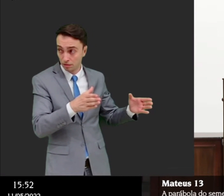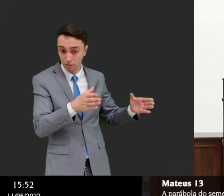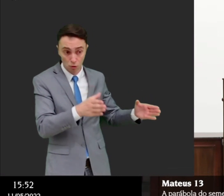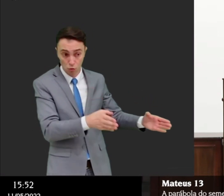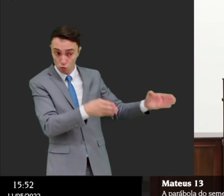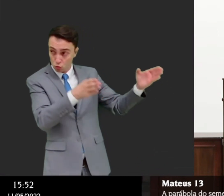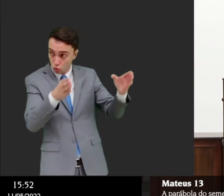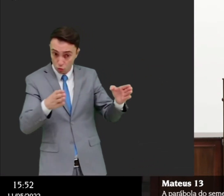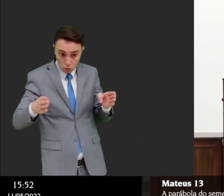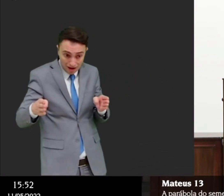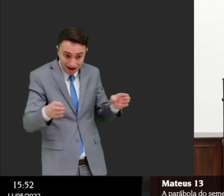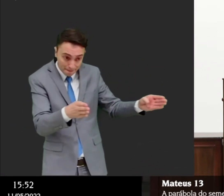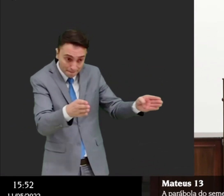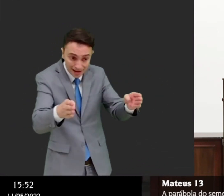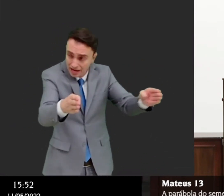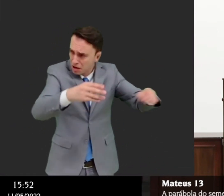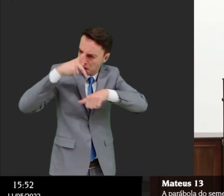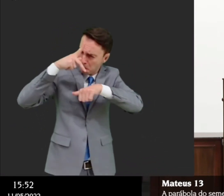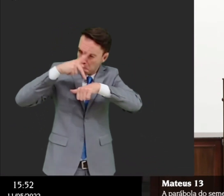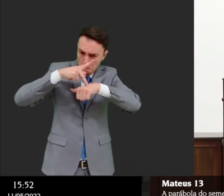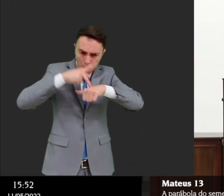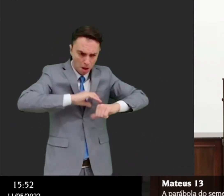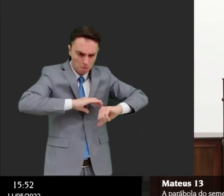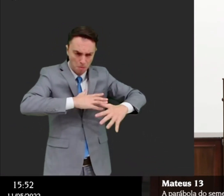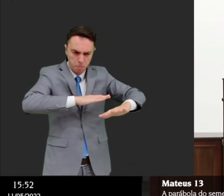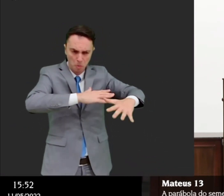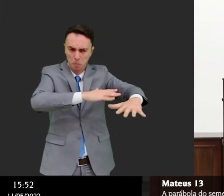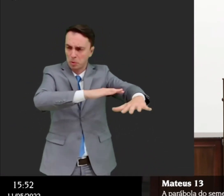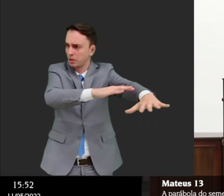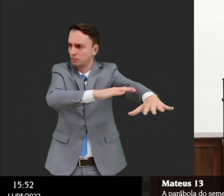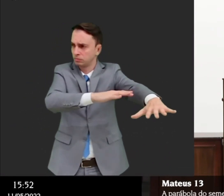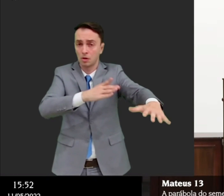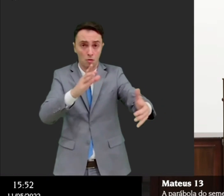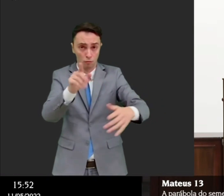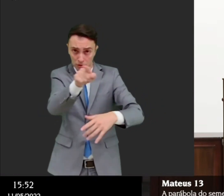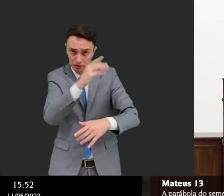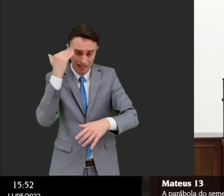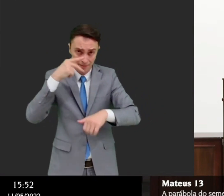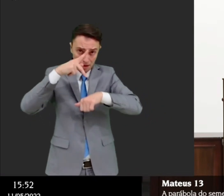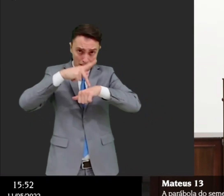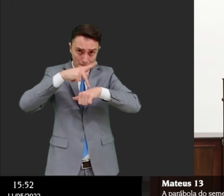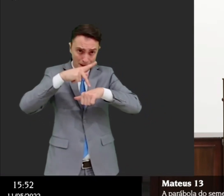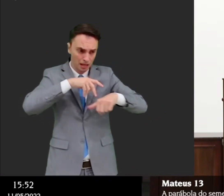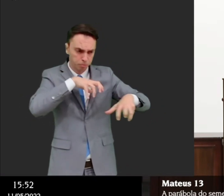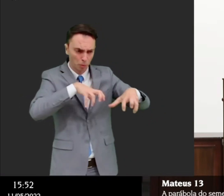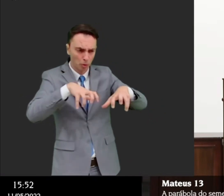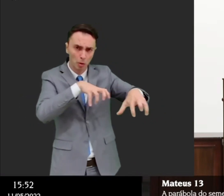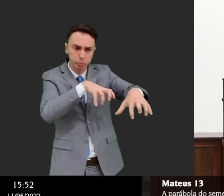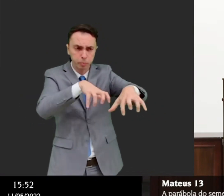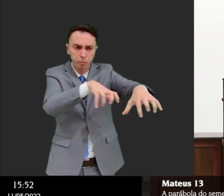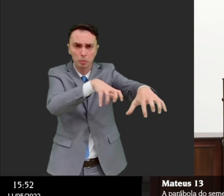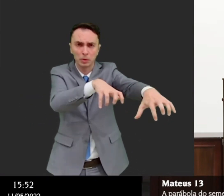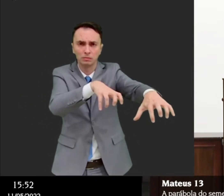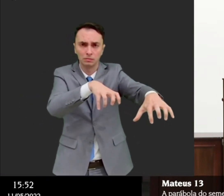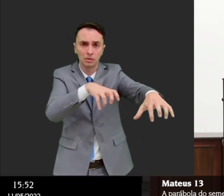os pedregais. Entre as pedras, os irmãos sabem, é rocha, é pedra. Não tem jeito de